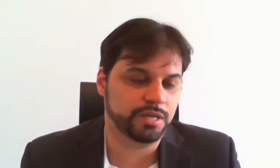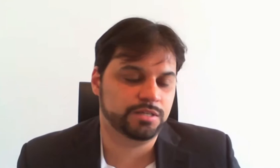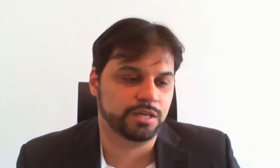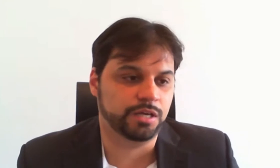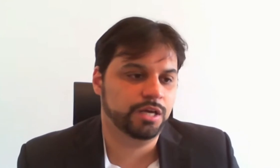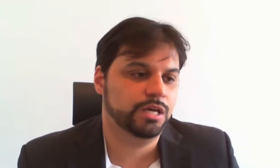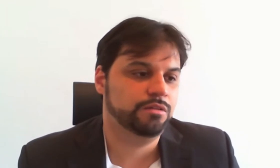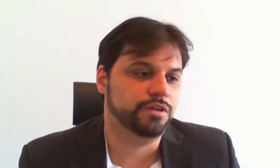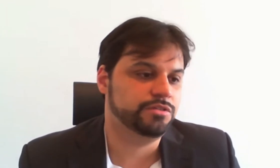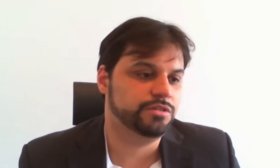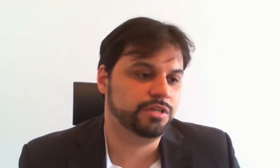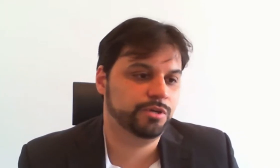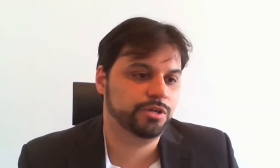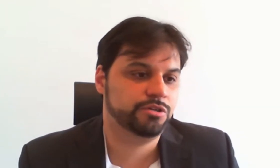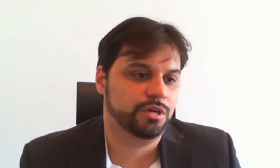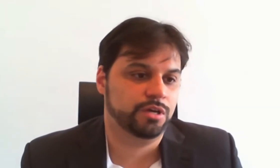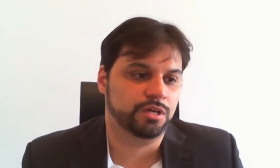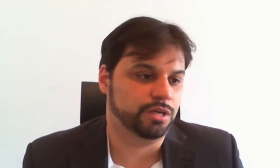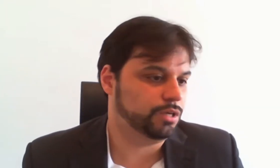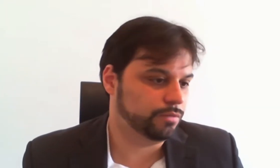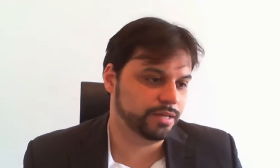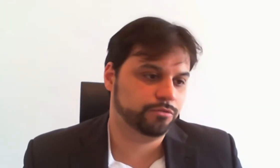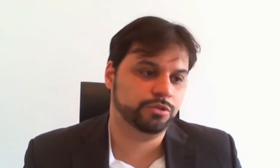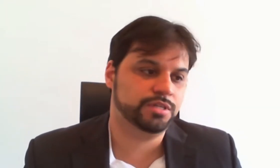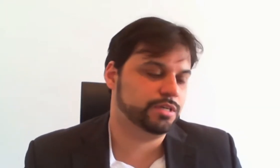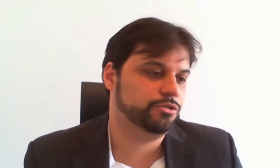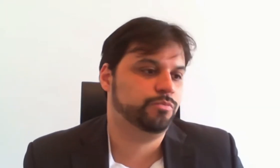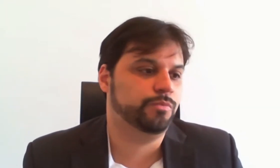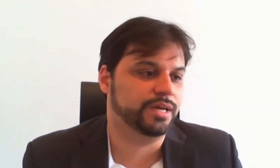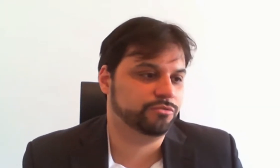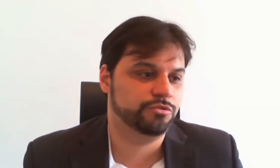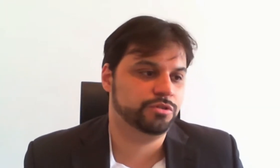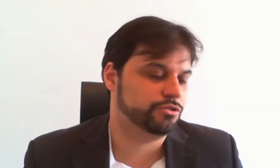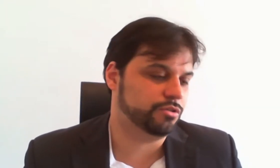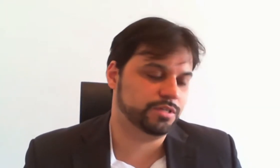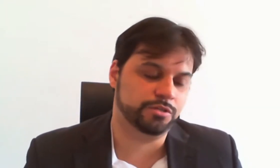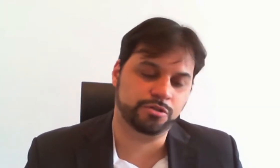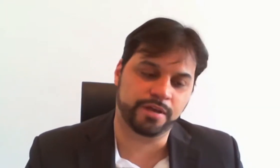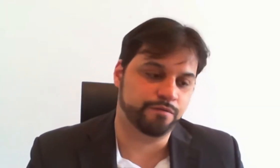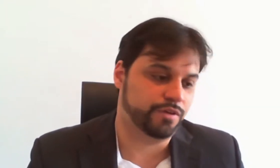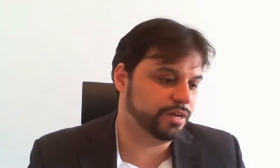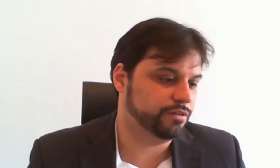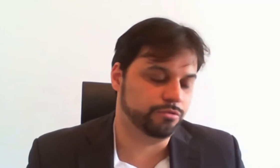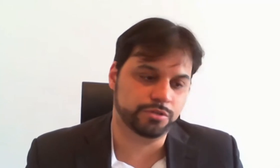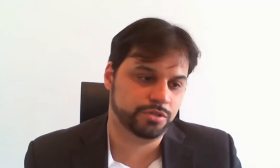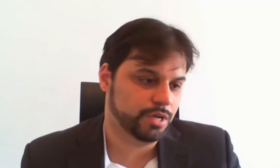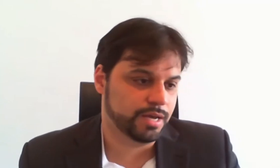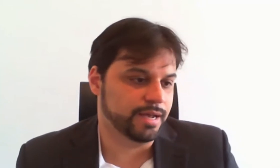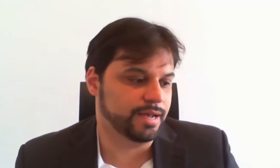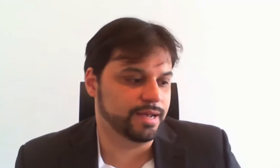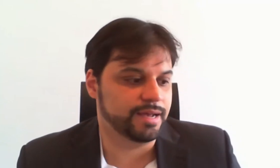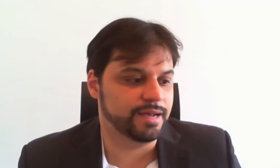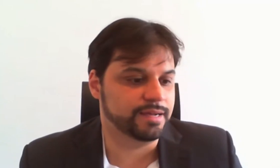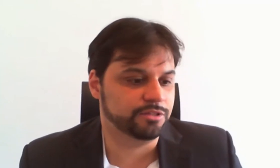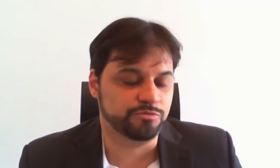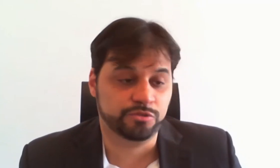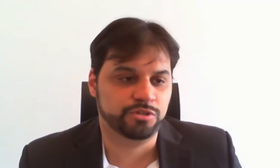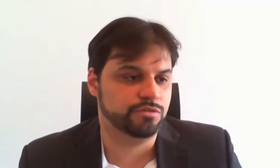ser feitos em Libras. E né, todos os nossos eventos, transmissões de vídeos